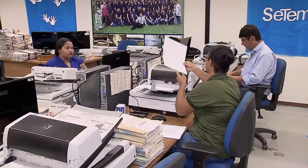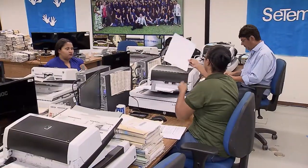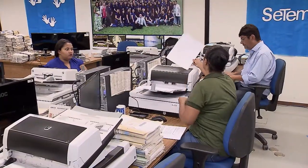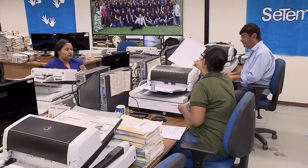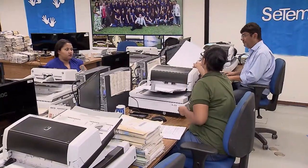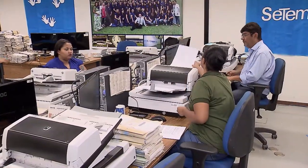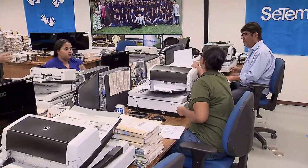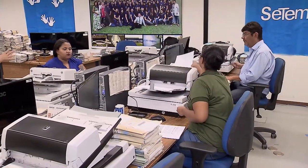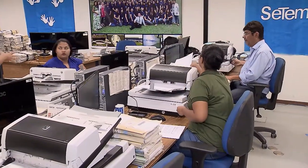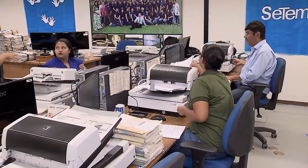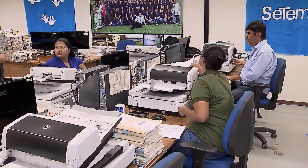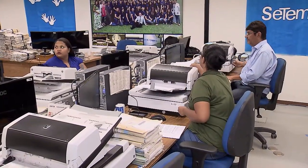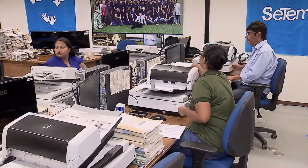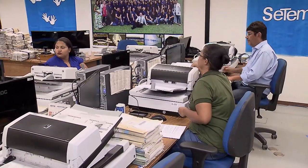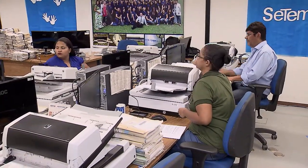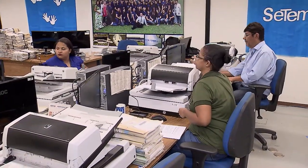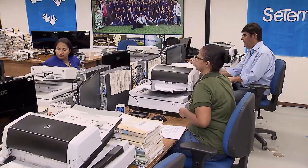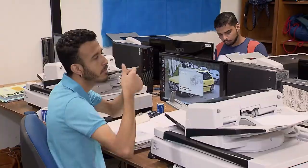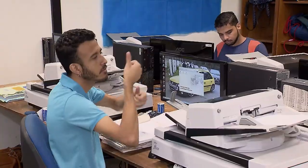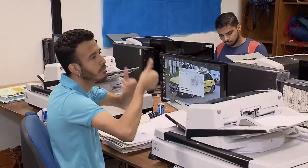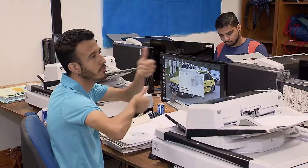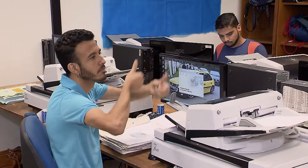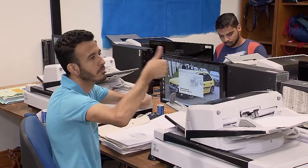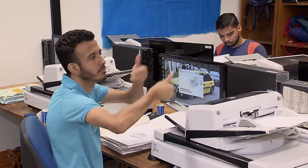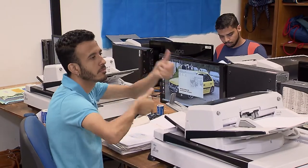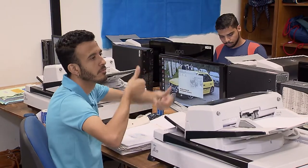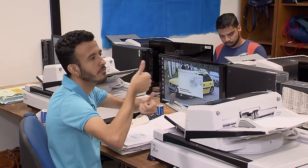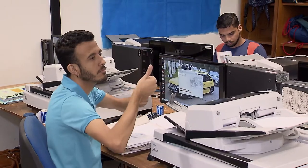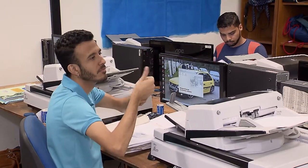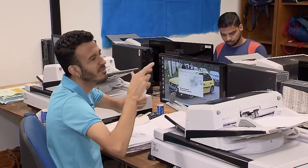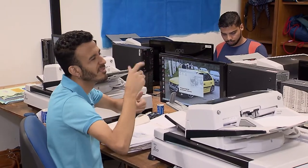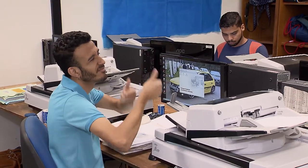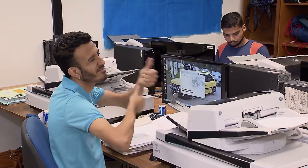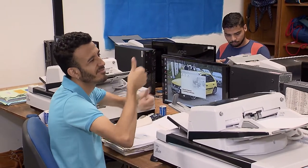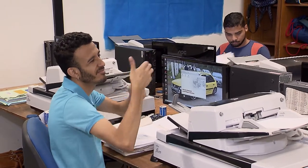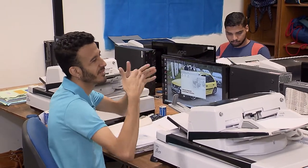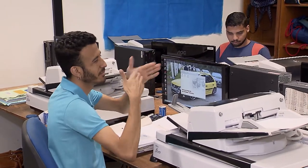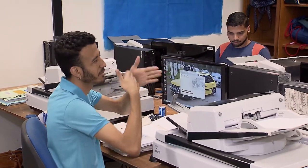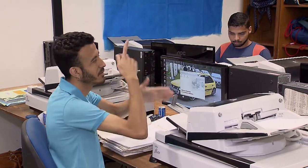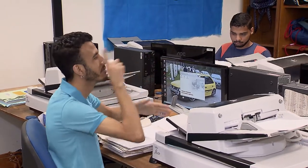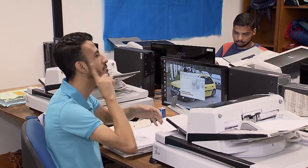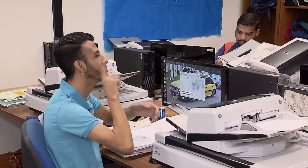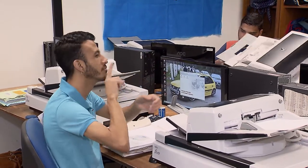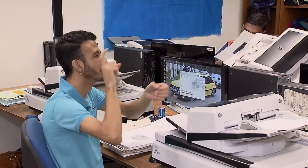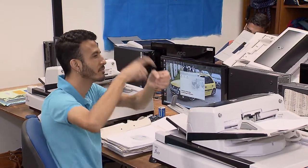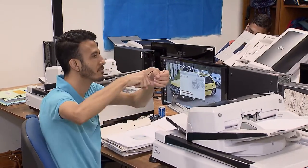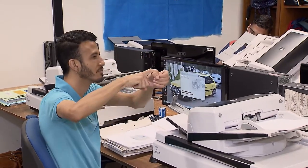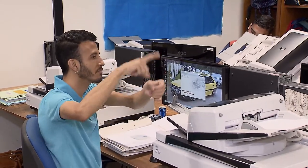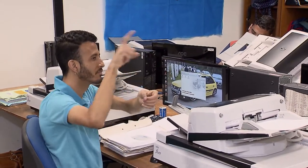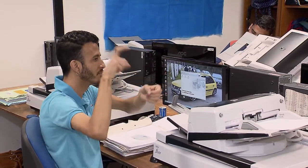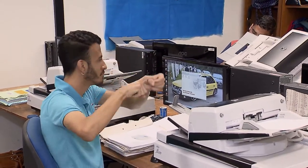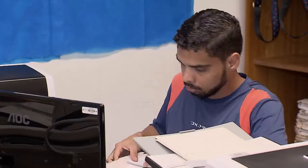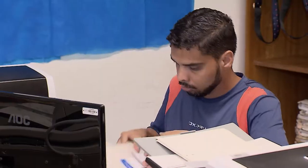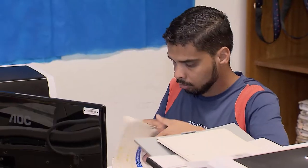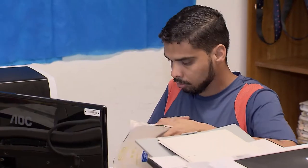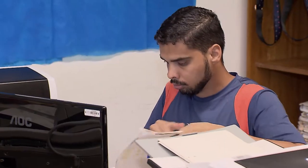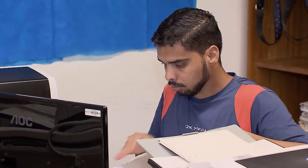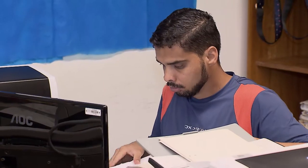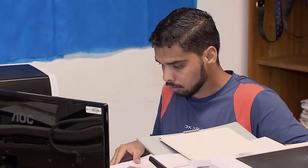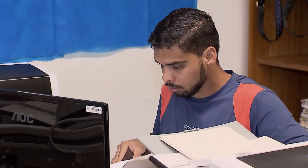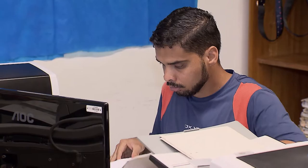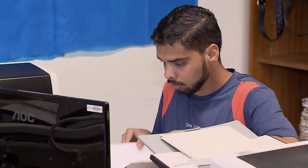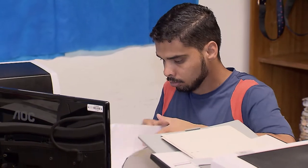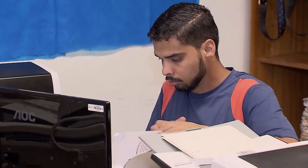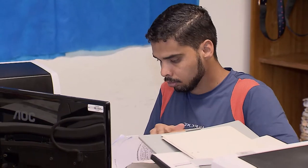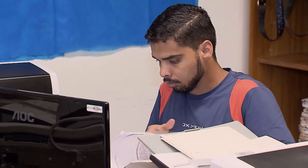São 148 funcionários. O trabalho de inclusão com surdos mudos é feito desde 2009. Com o